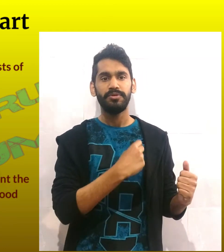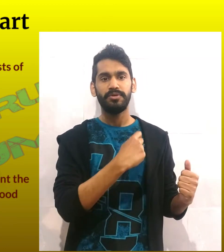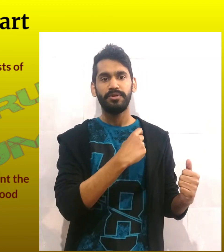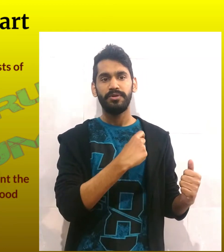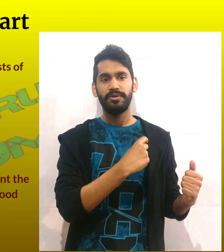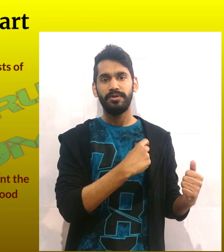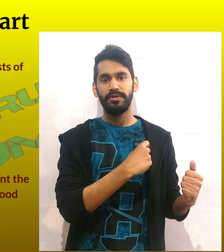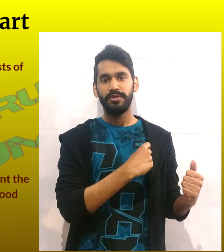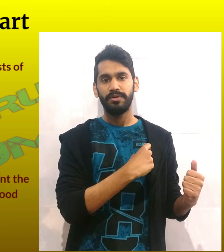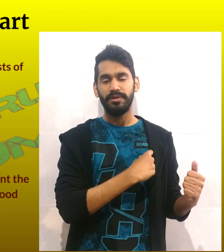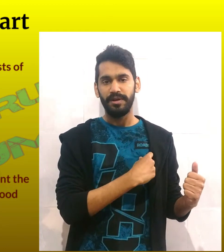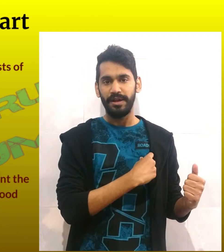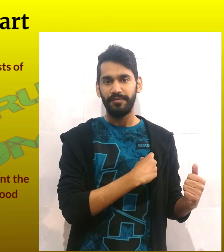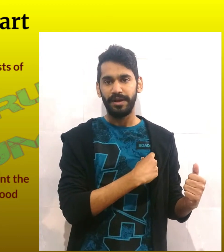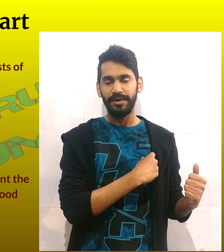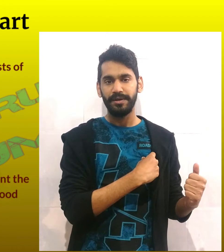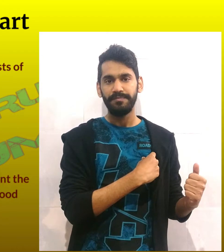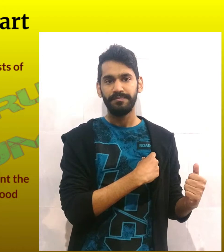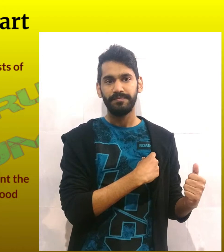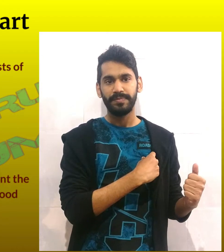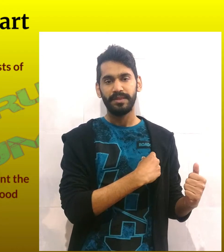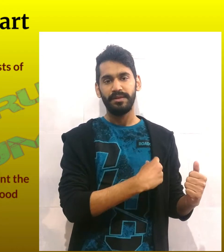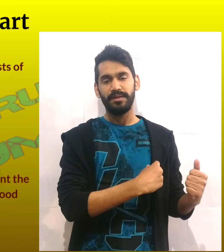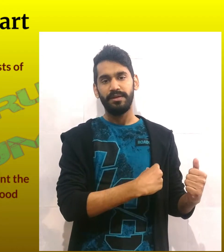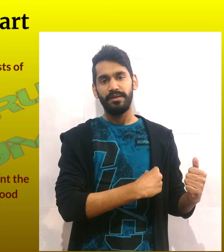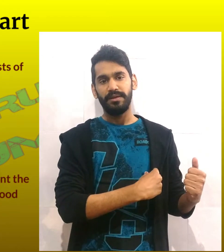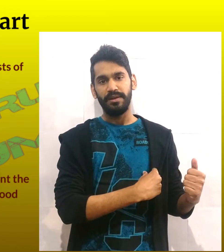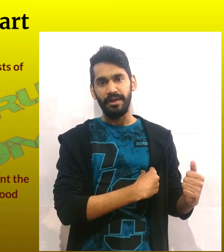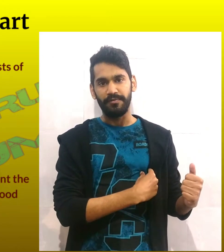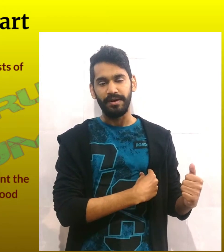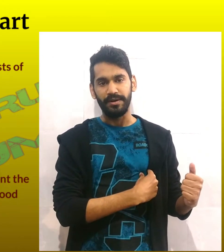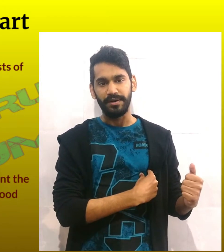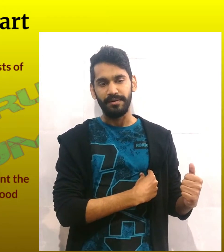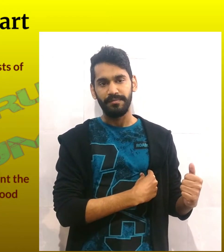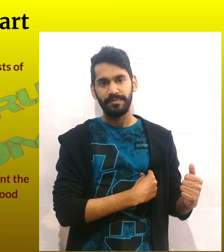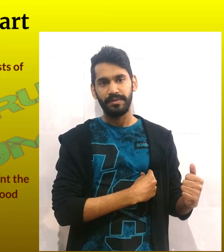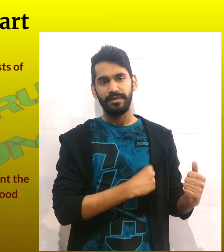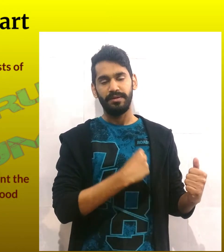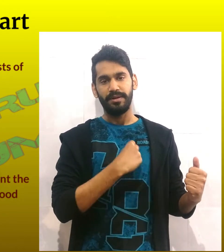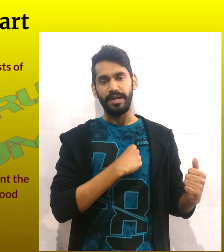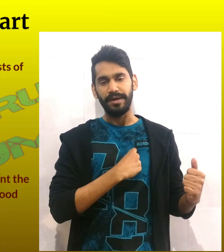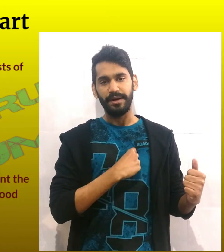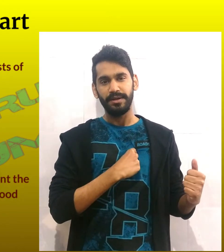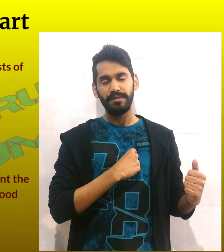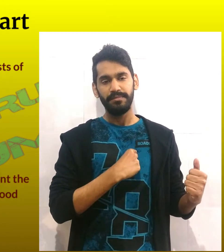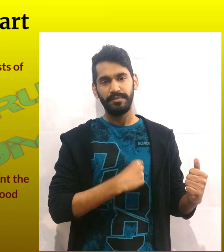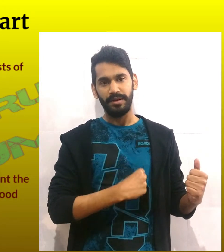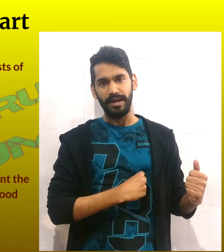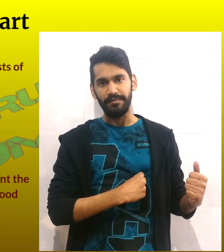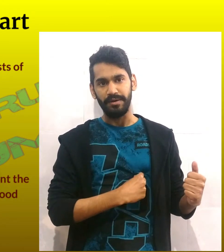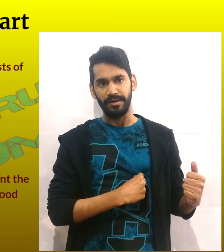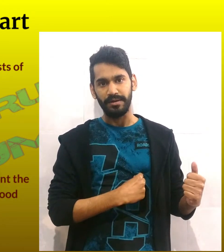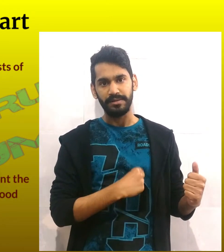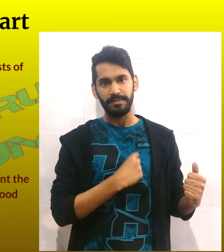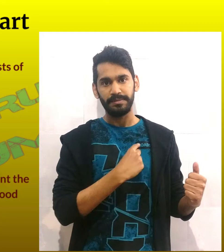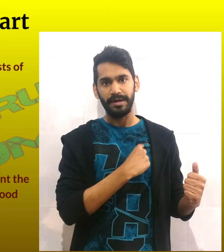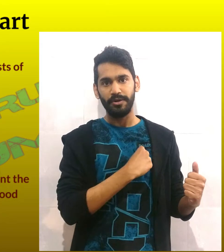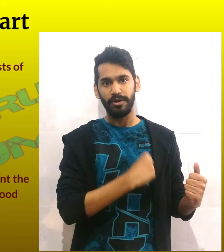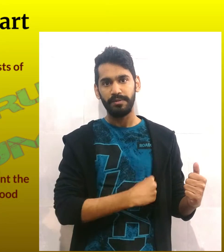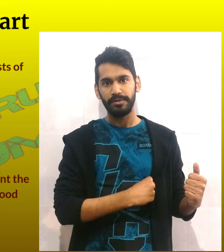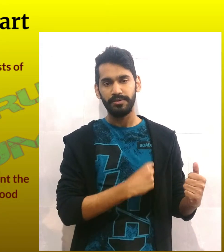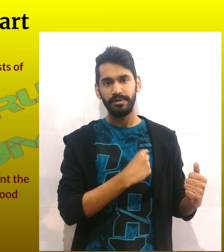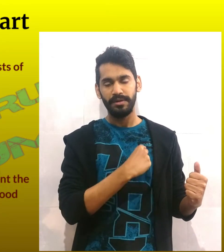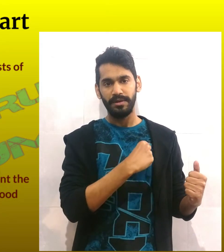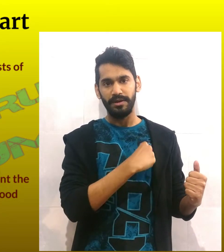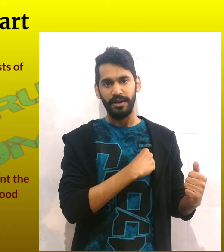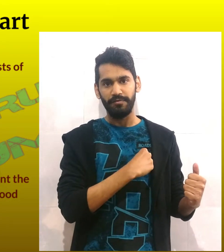तो लेफ्ट एट्रियम, लेफ्ट वेंट्रिकल, राइट एट्रियम, राइट वेंट्रिकल। समझ में आ गया